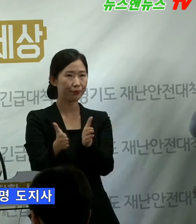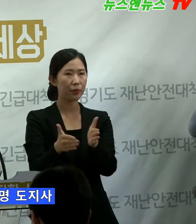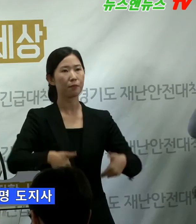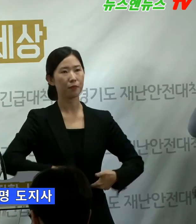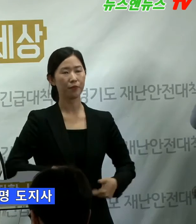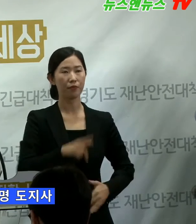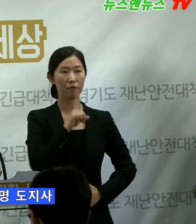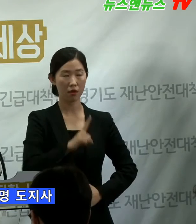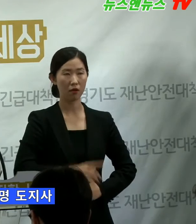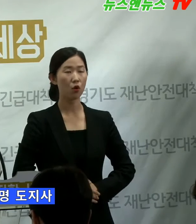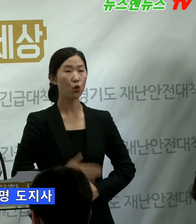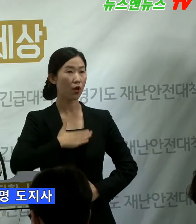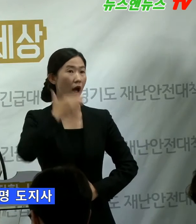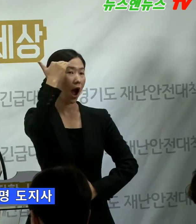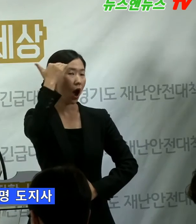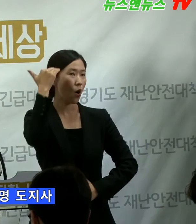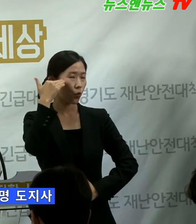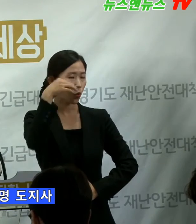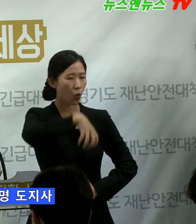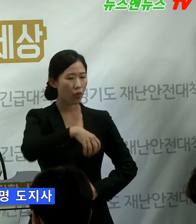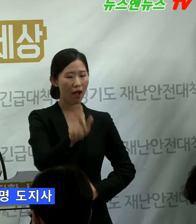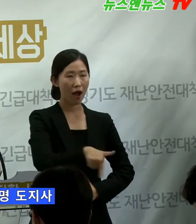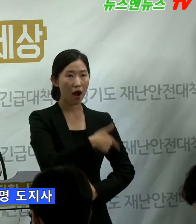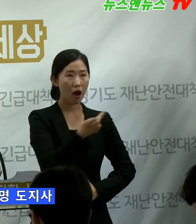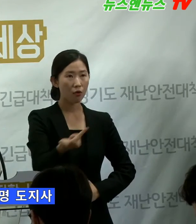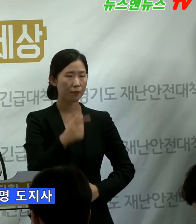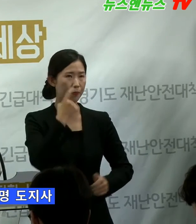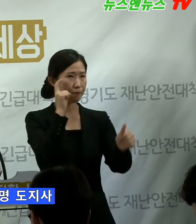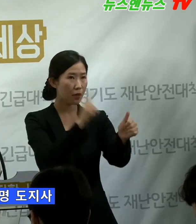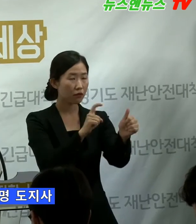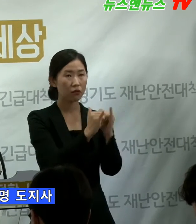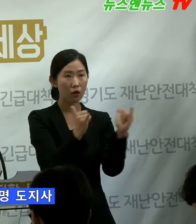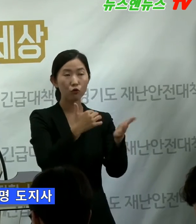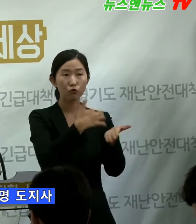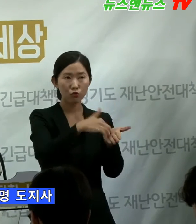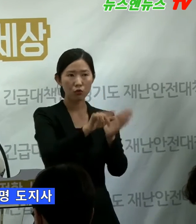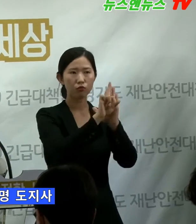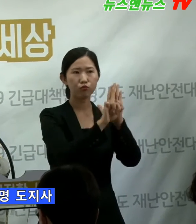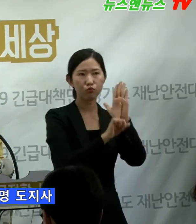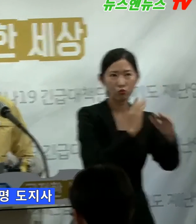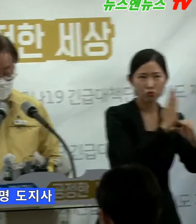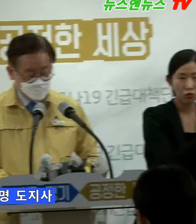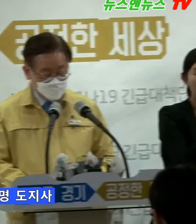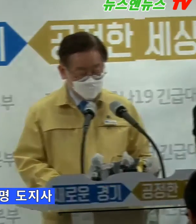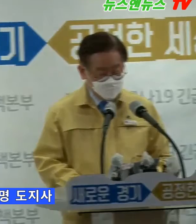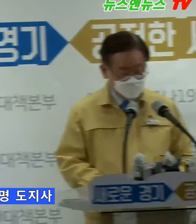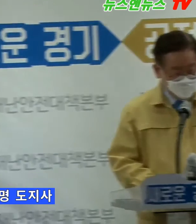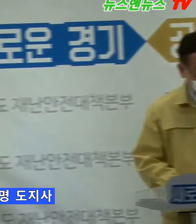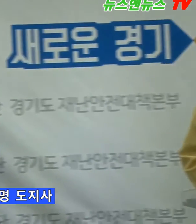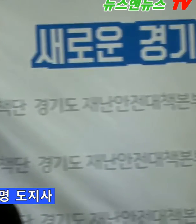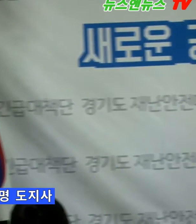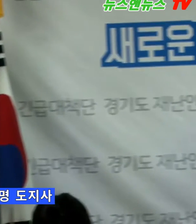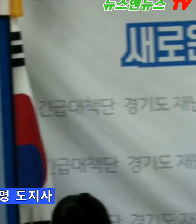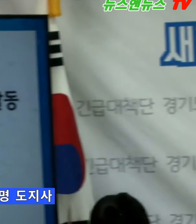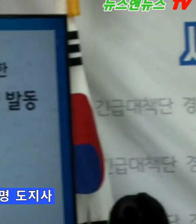우리나라에서 일일 확진자가 감소 추세를 보이고는 있지만 신천지라는 특수한 요소를 제외할